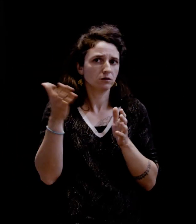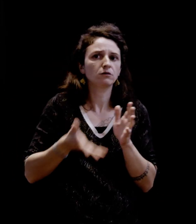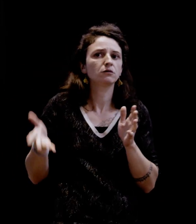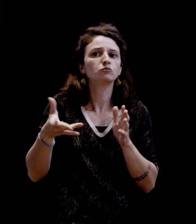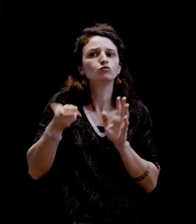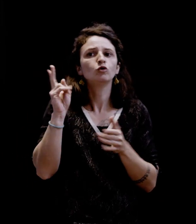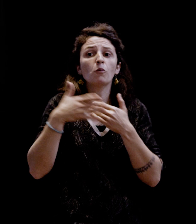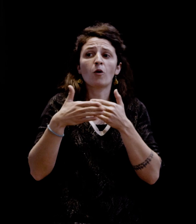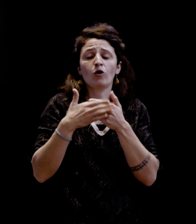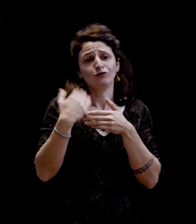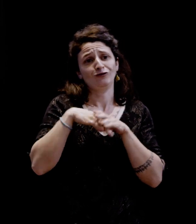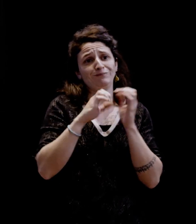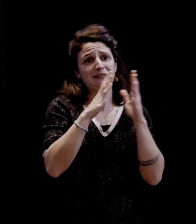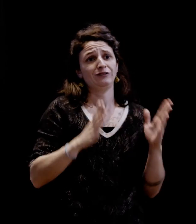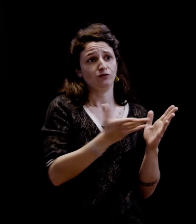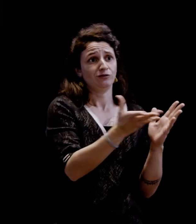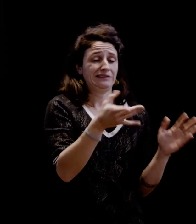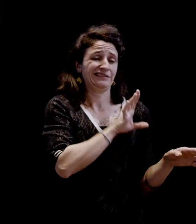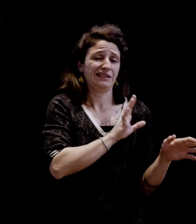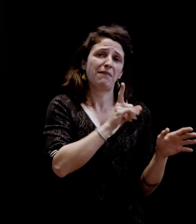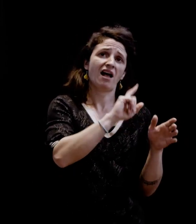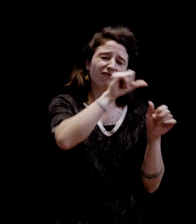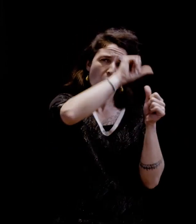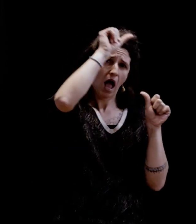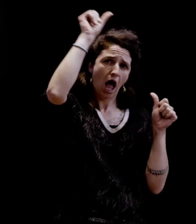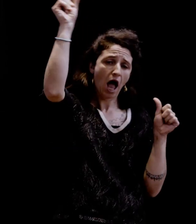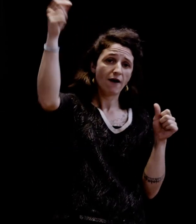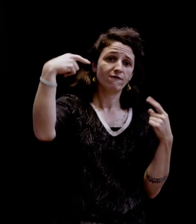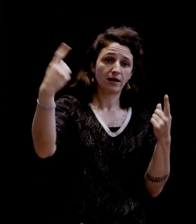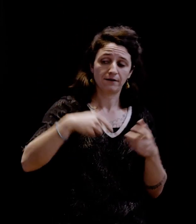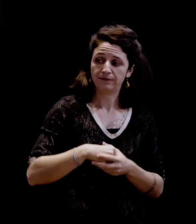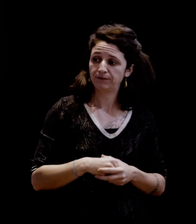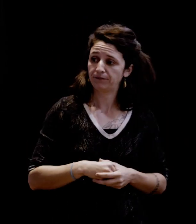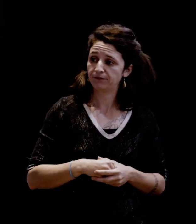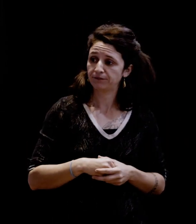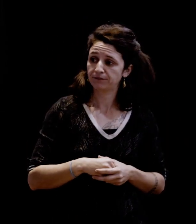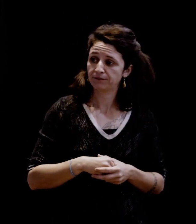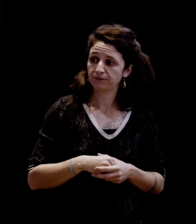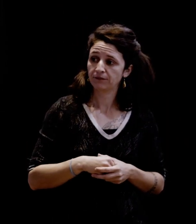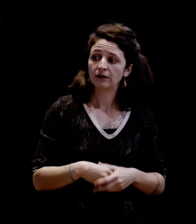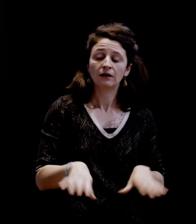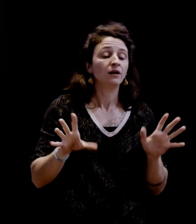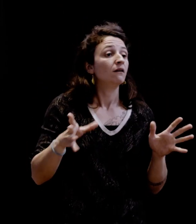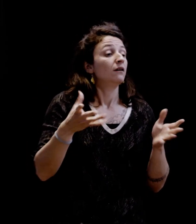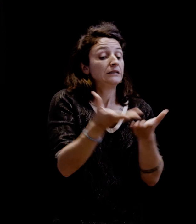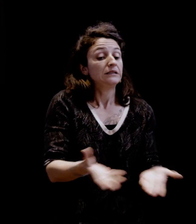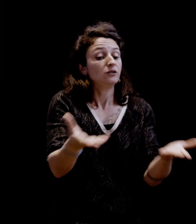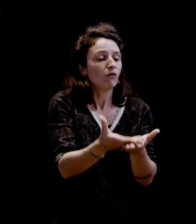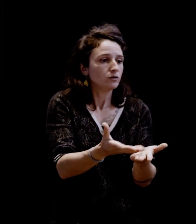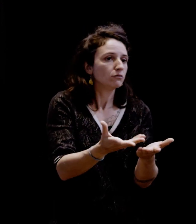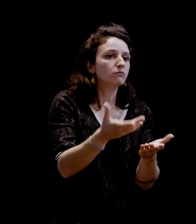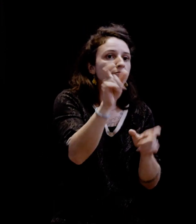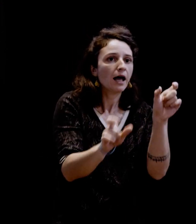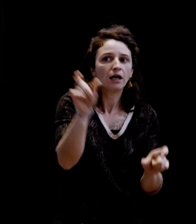vous et que ça soit le moins galère possible pour trouver un professionnel pour prendre en charge vos enfants. Qu'est-ce qu'on fait pour chaque